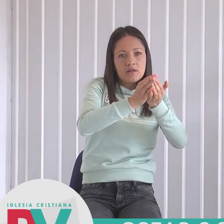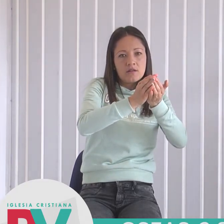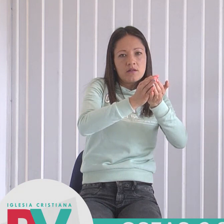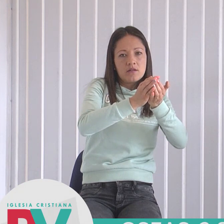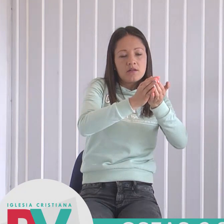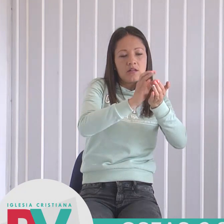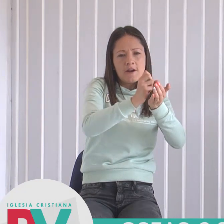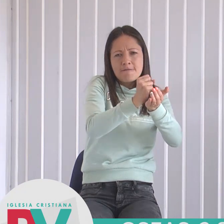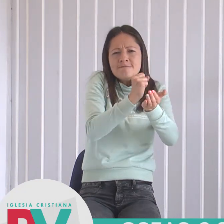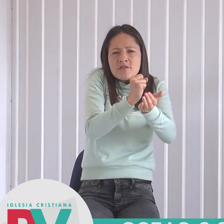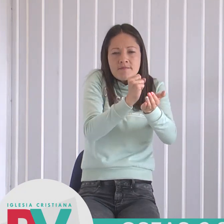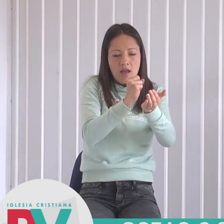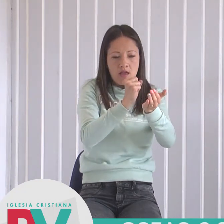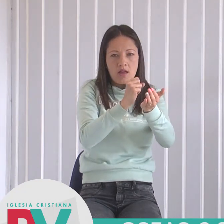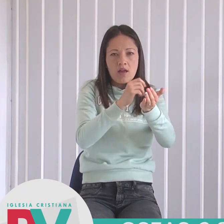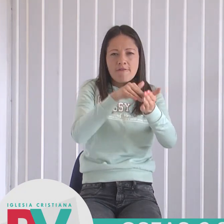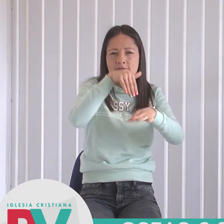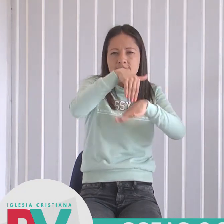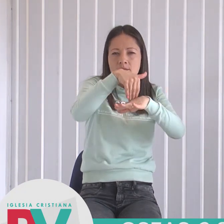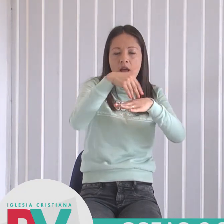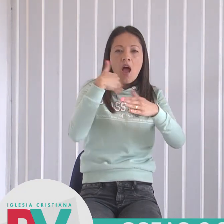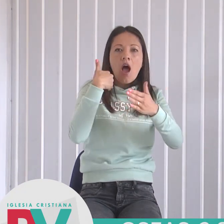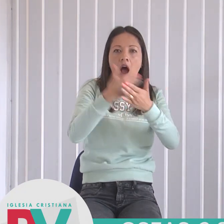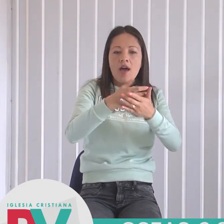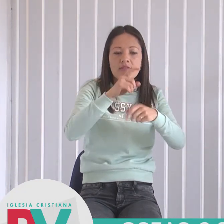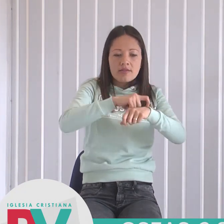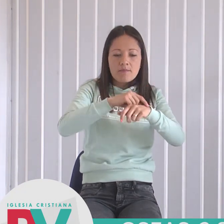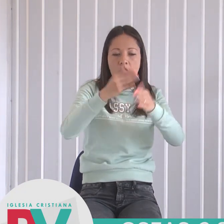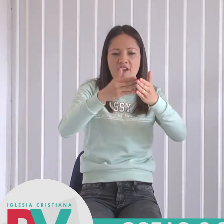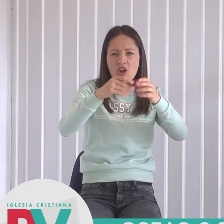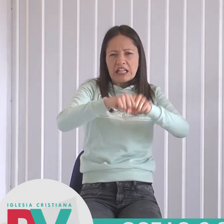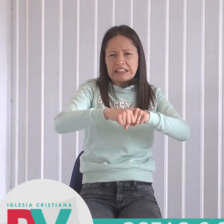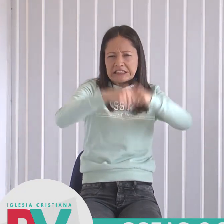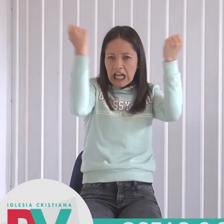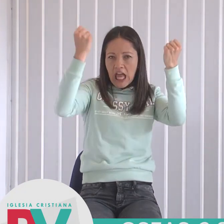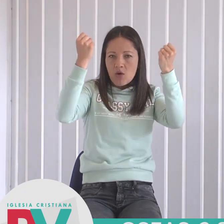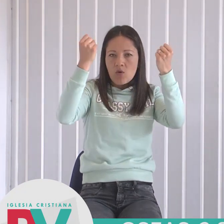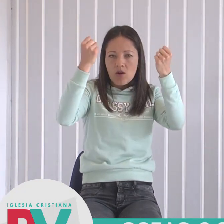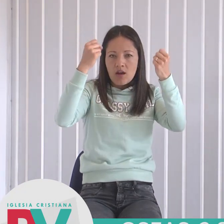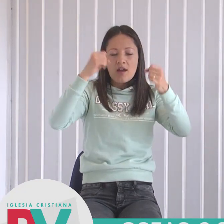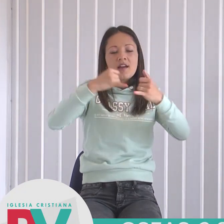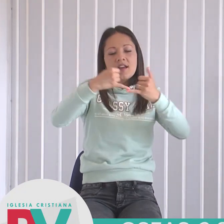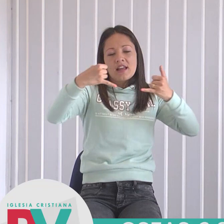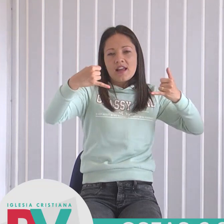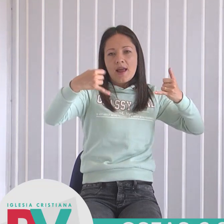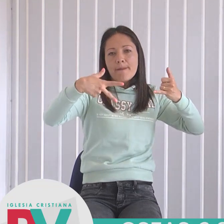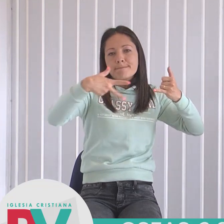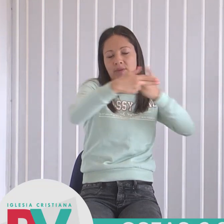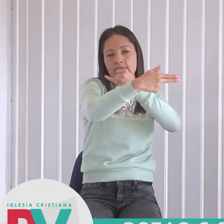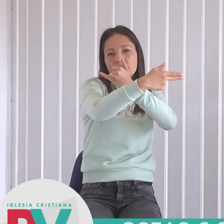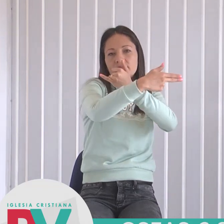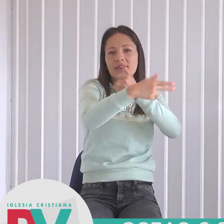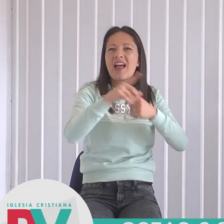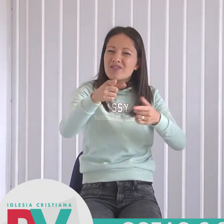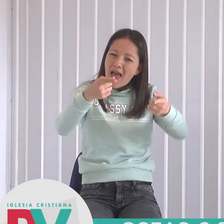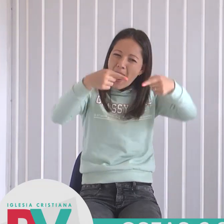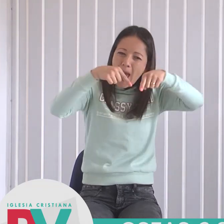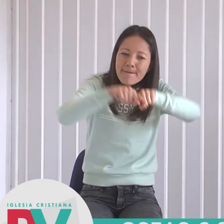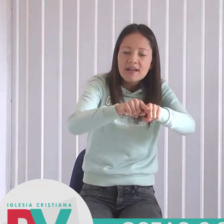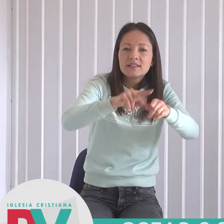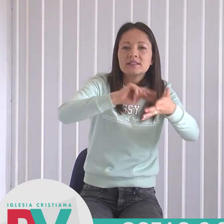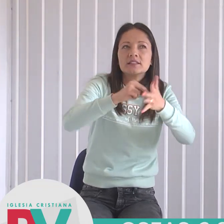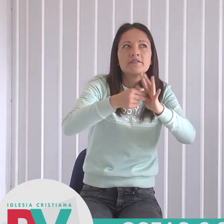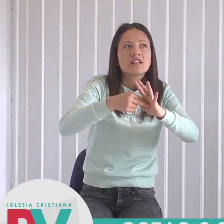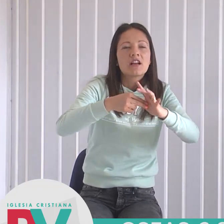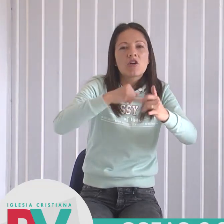sea destruido. Es decir, que amante también significa ligar, amarrar,